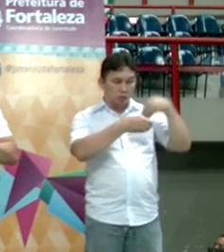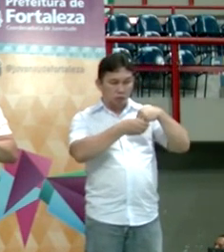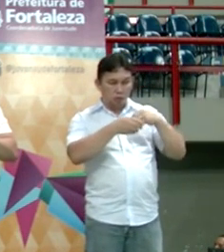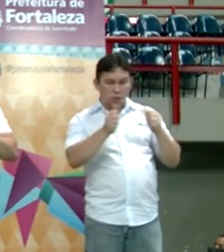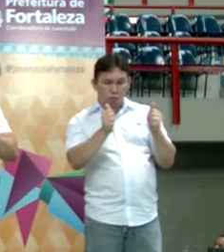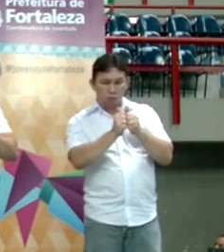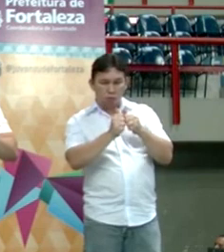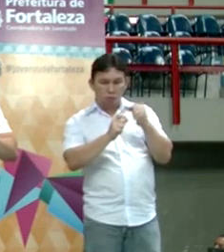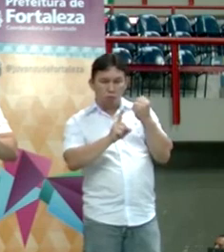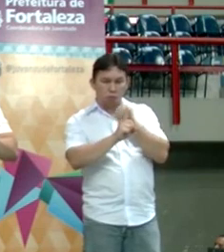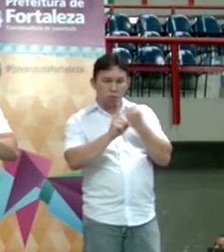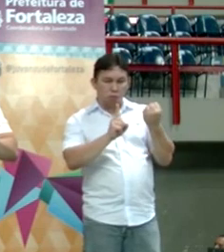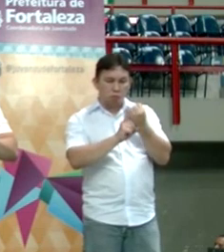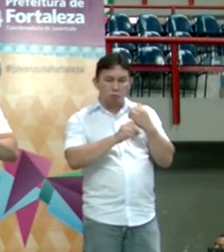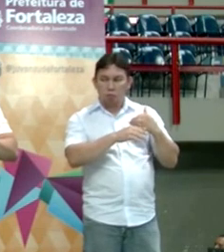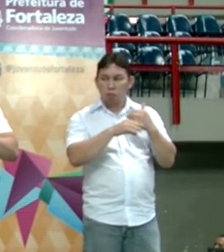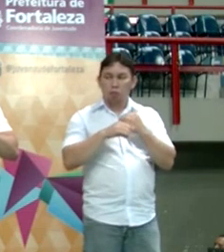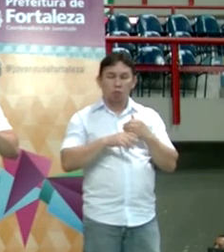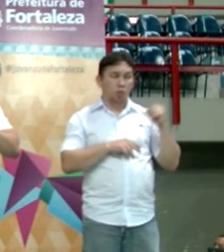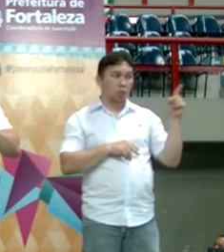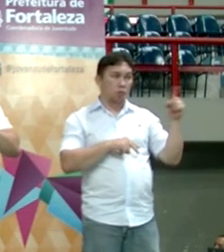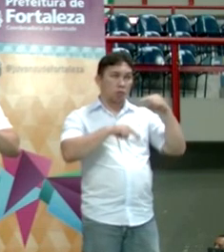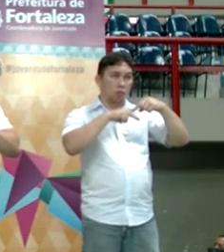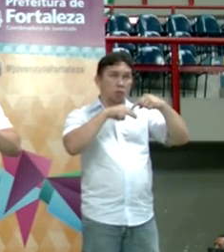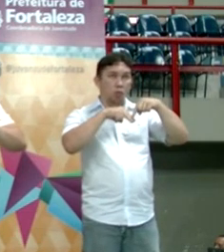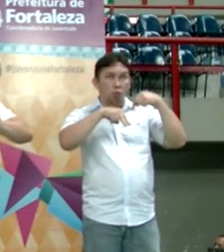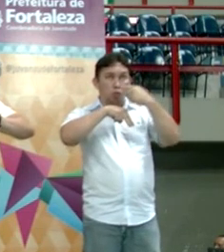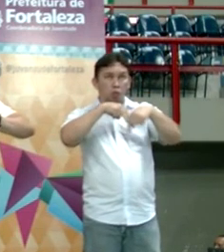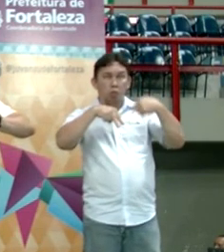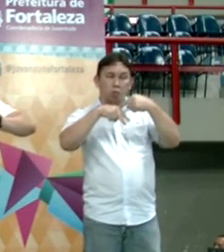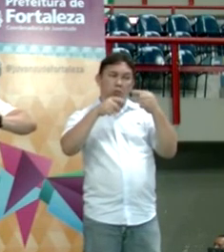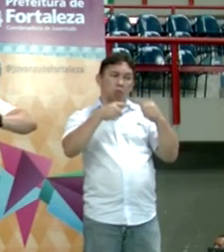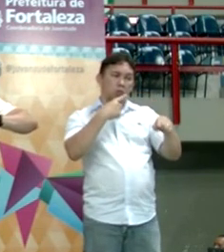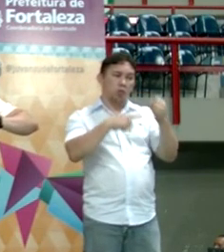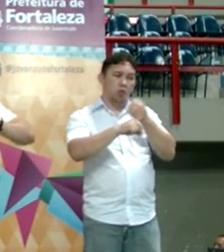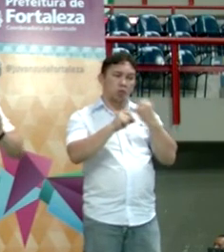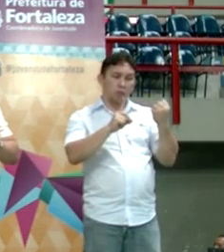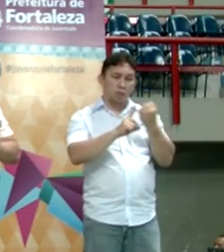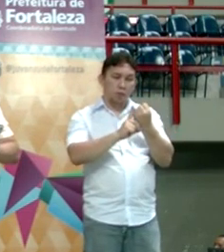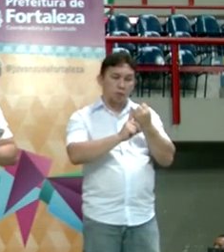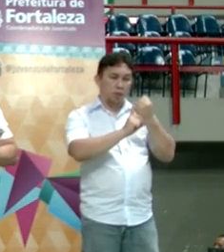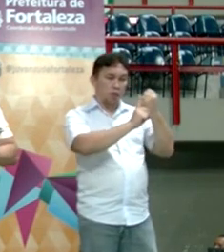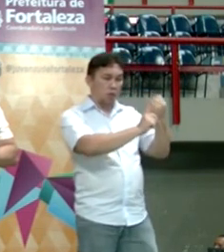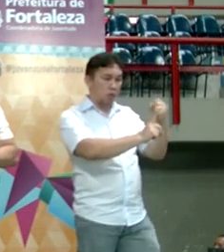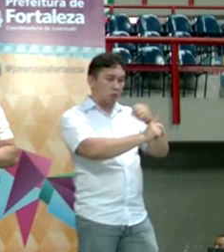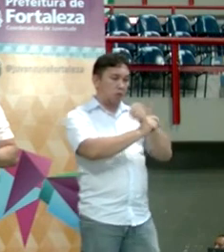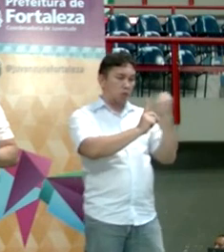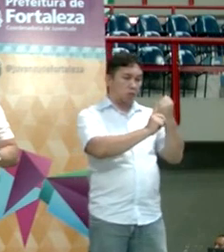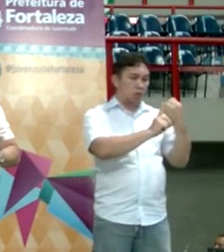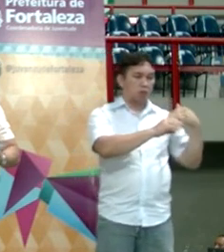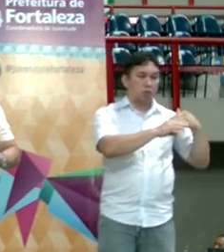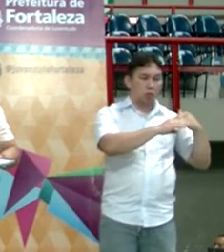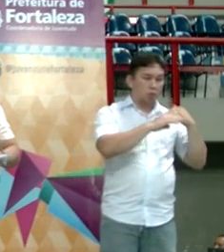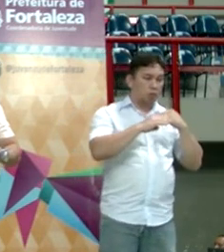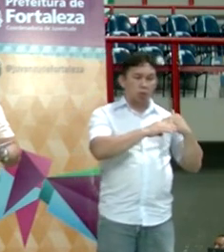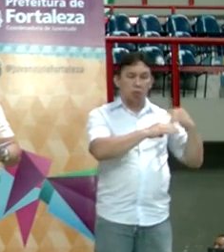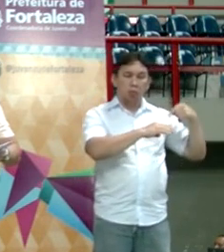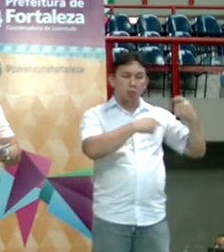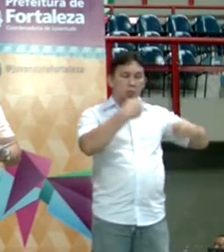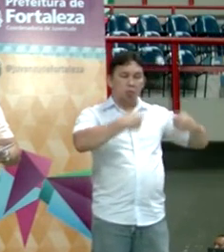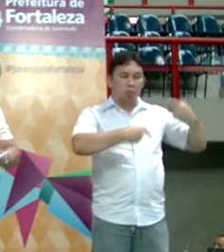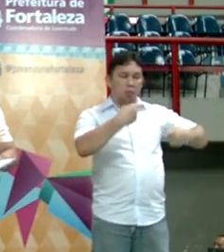como socialismo. O anarquismo, ele não é socialista. O socialismo acha que tem que ter um